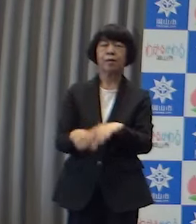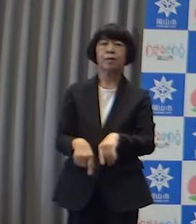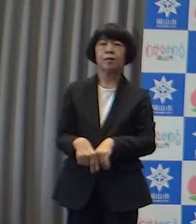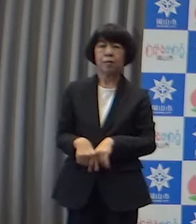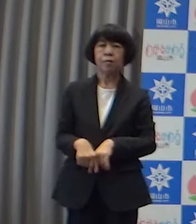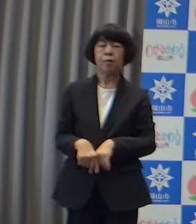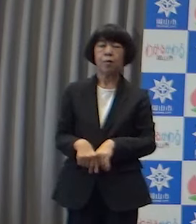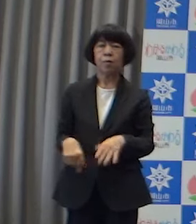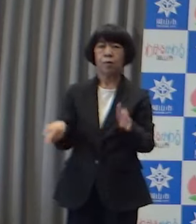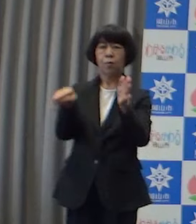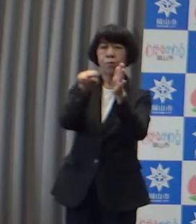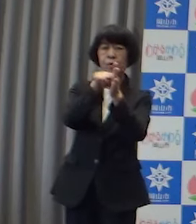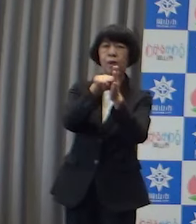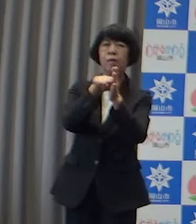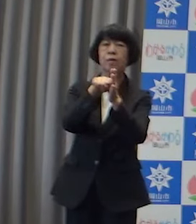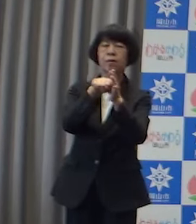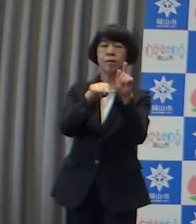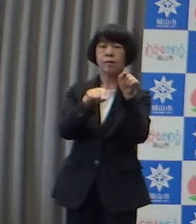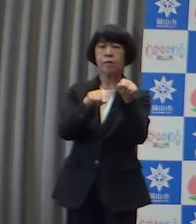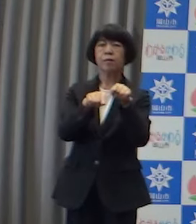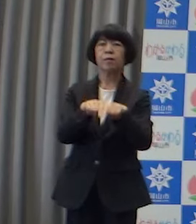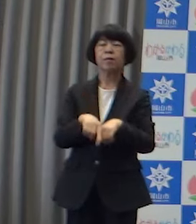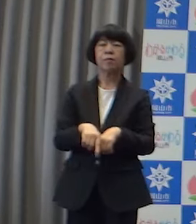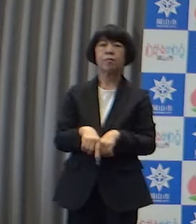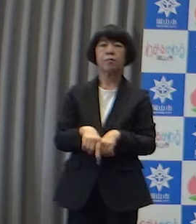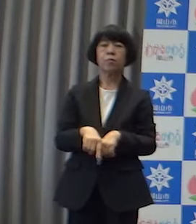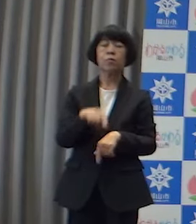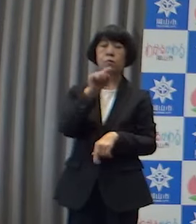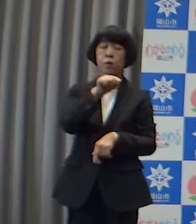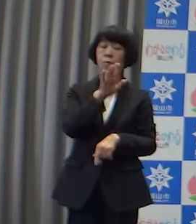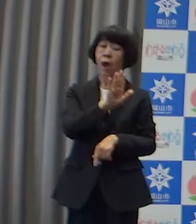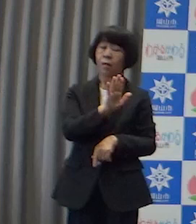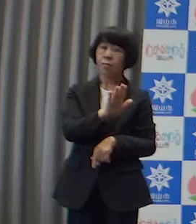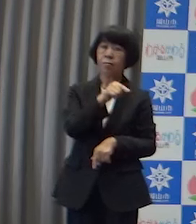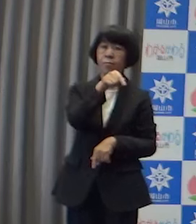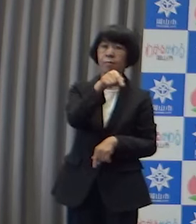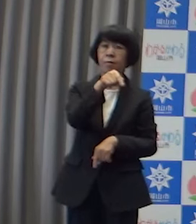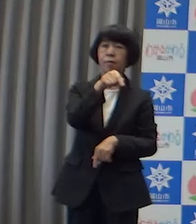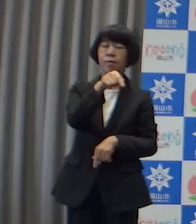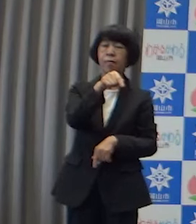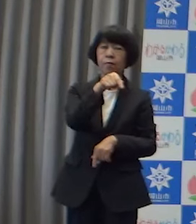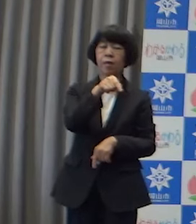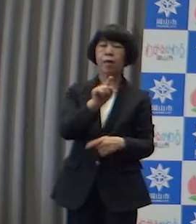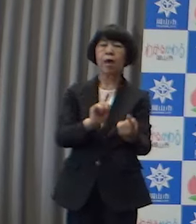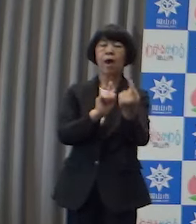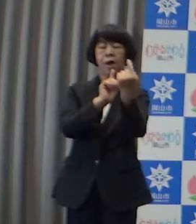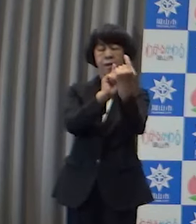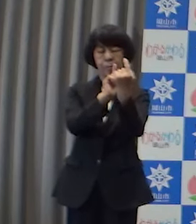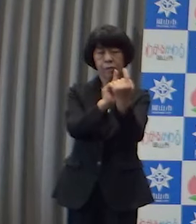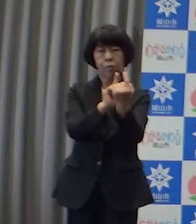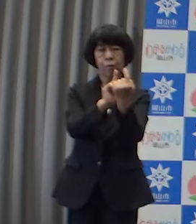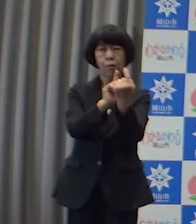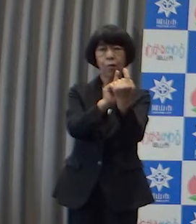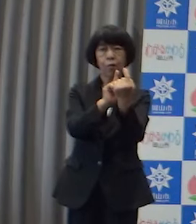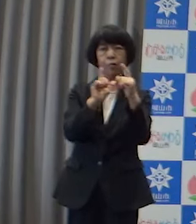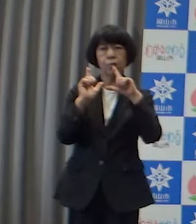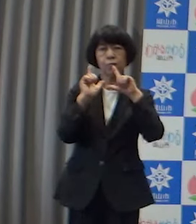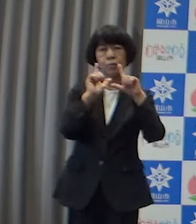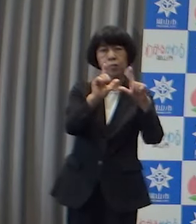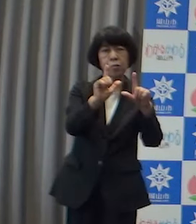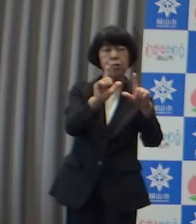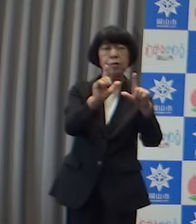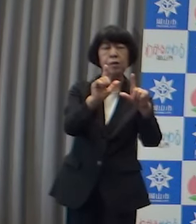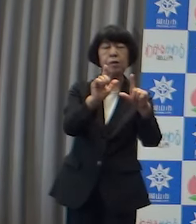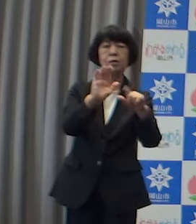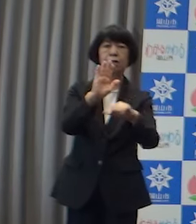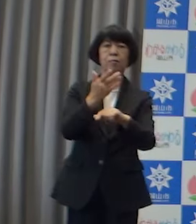な、そういう議題があって、やりましょうということだったん